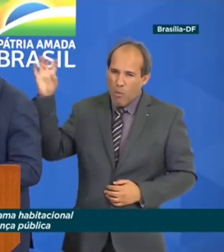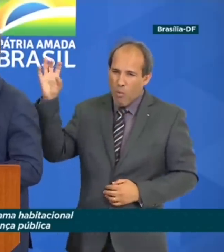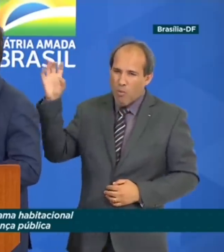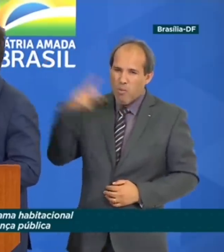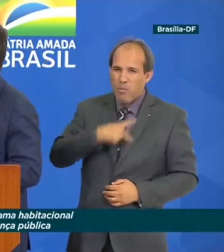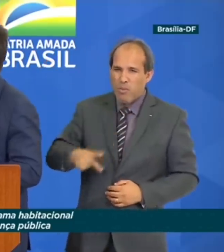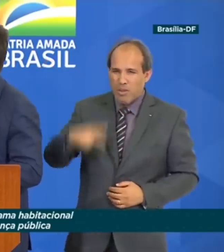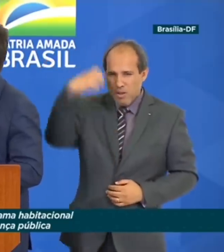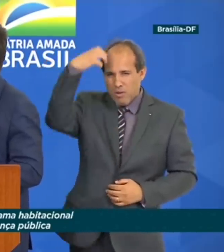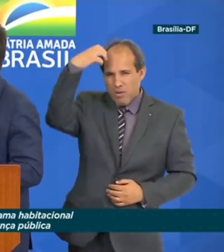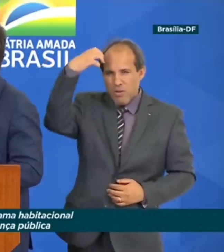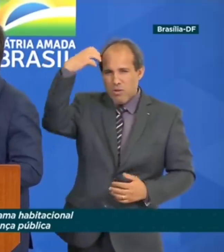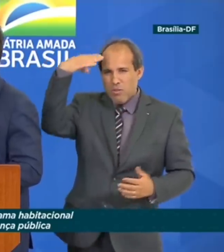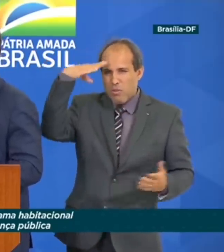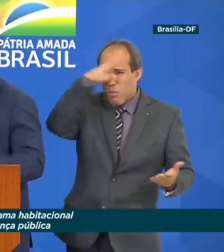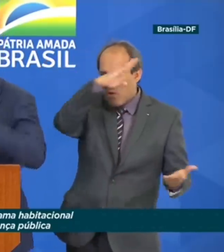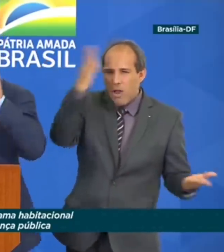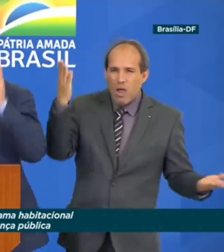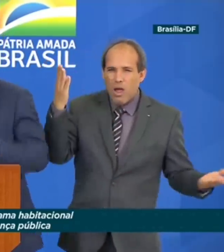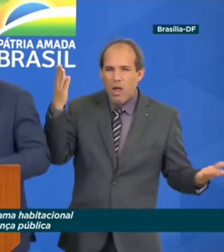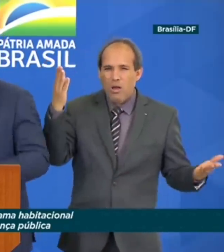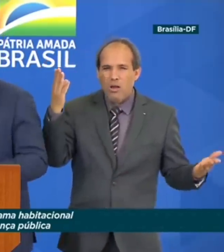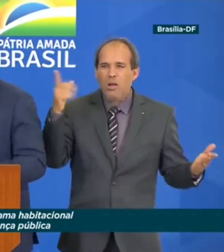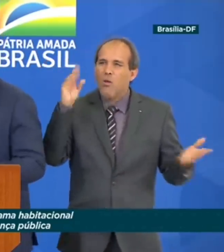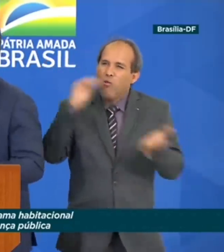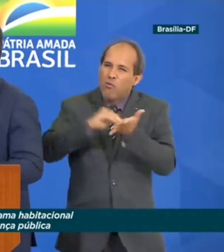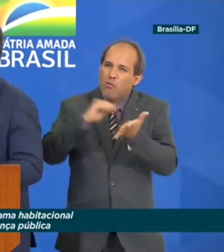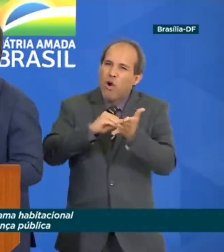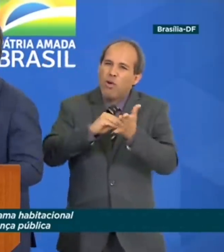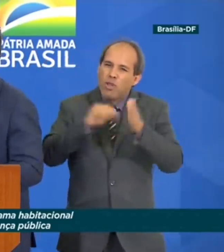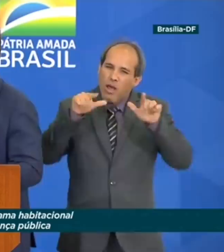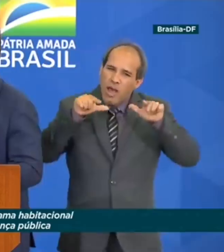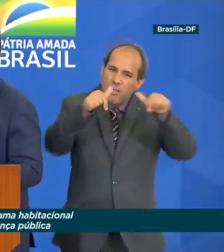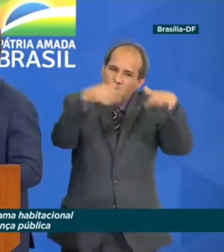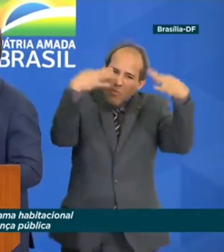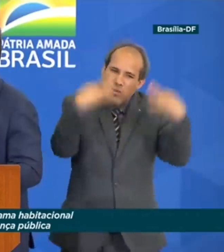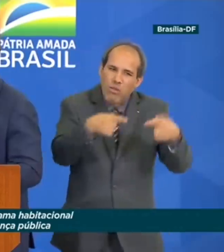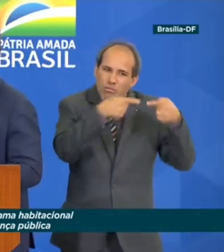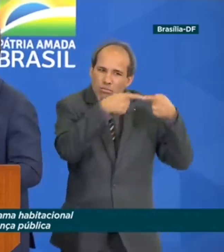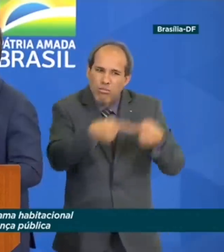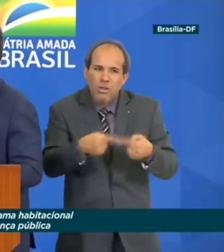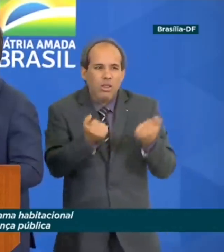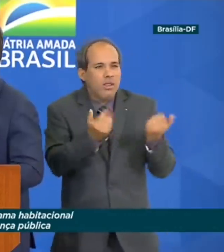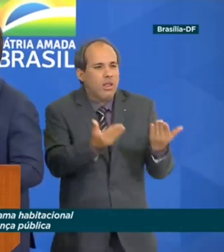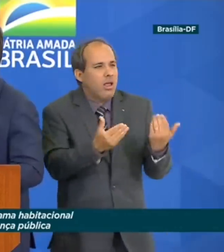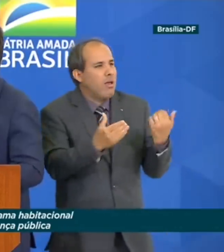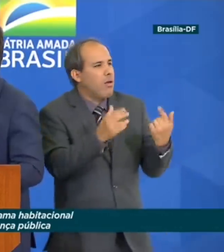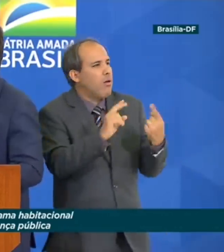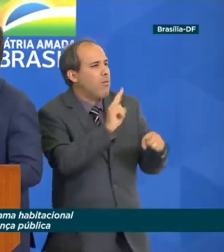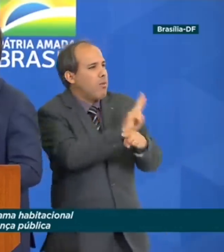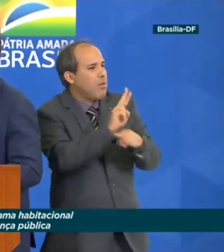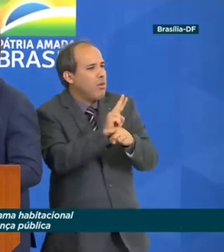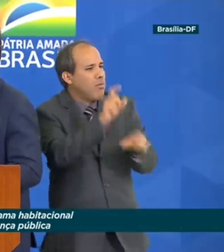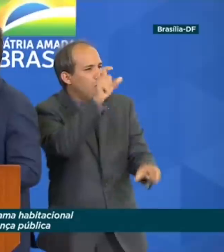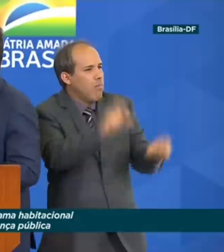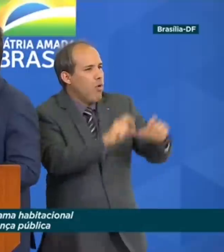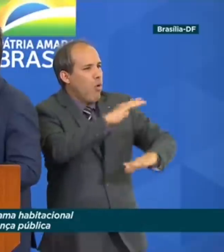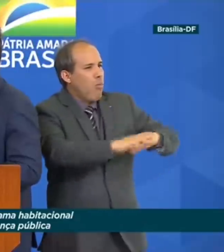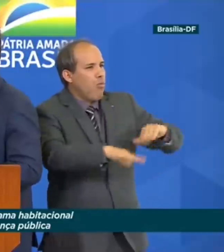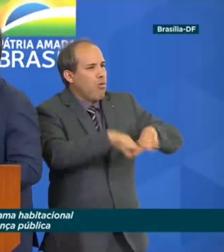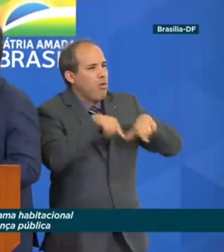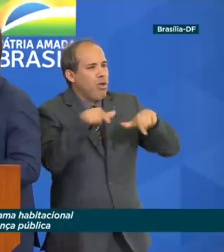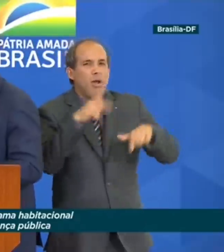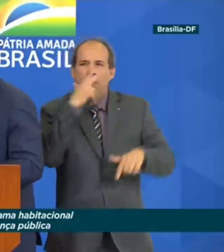adequadas no quesito de segurança pública, dando condições aos profissionais que têm se dedicado pelo Brasil, têm simplesmente